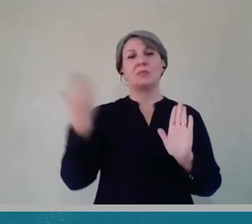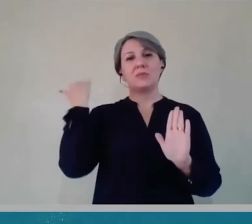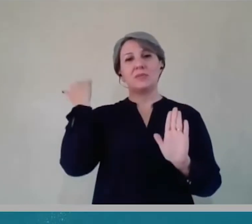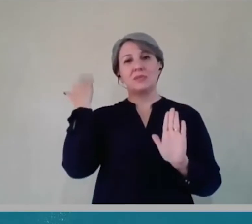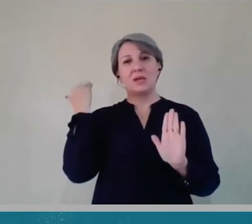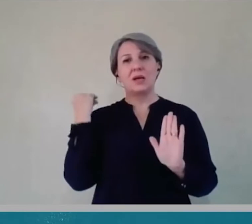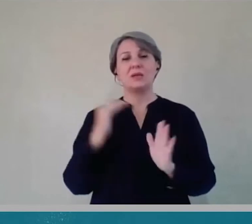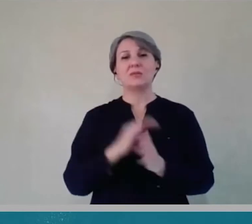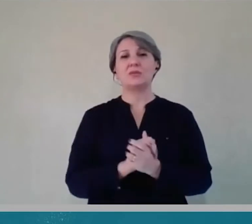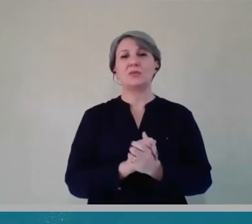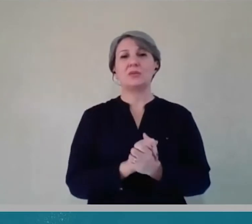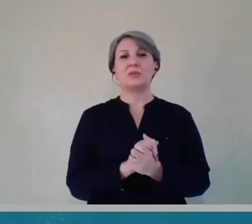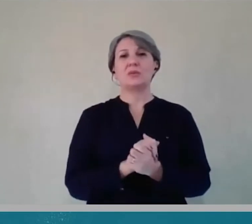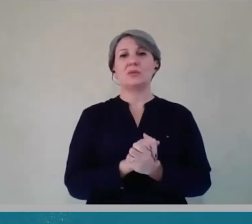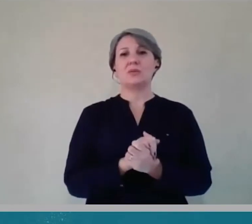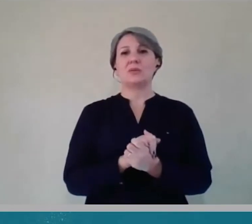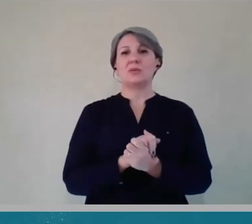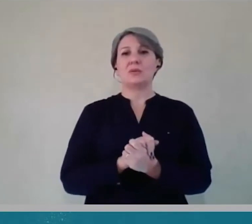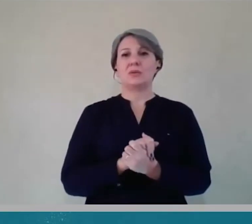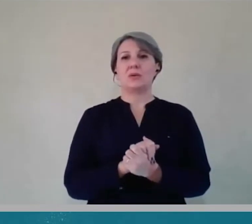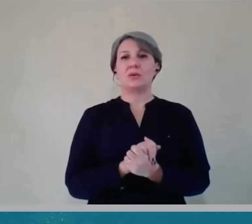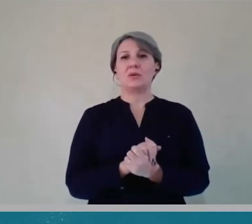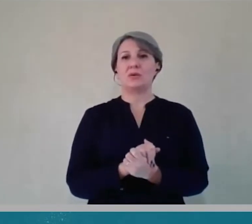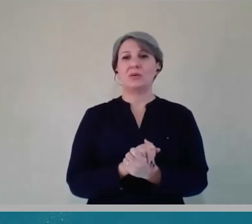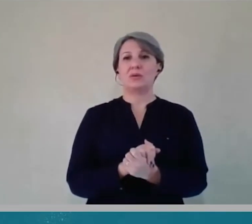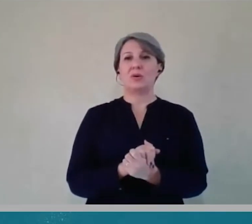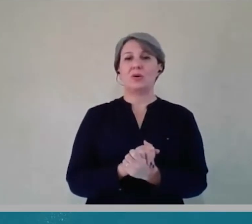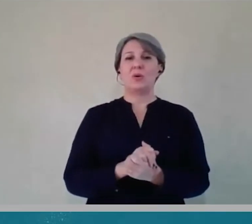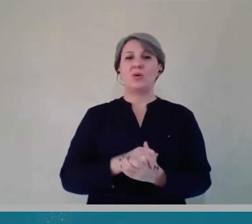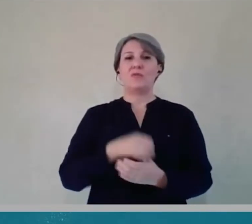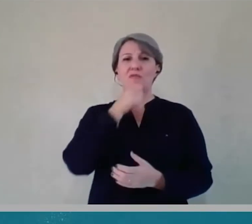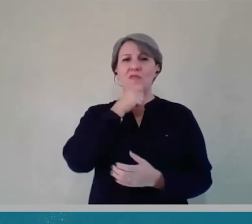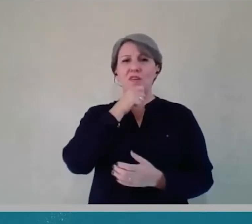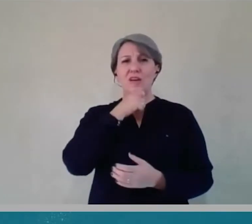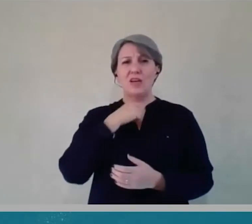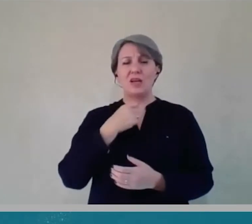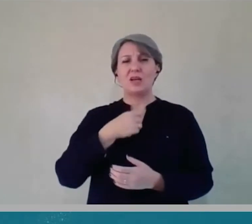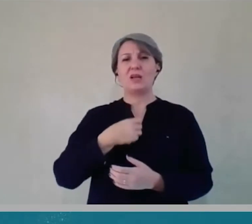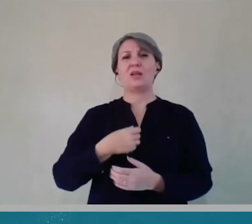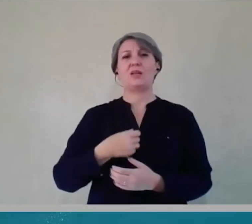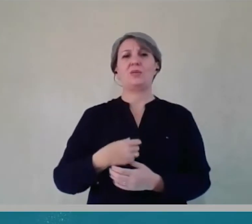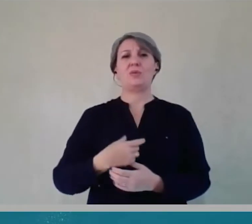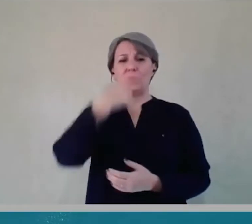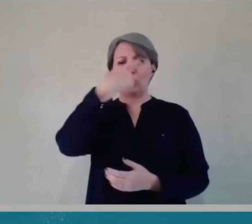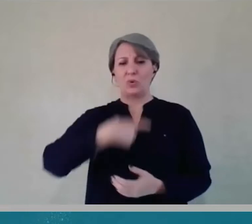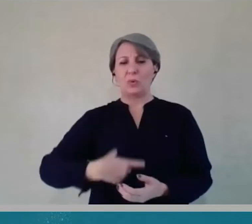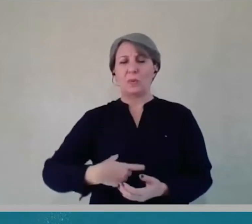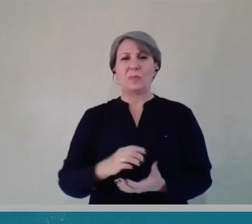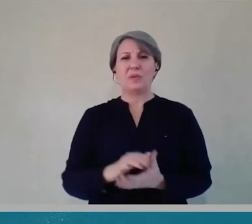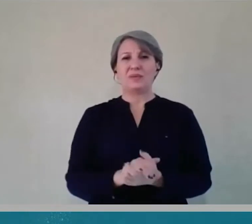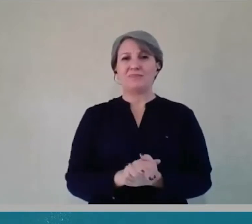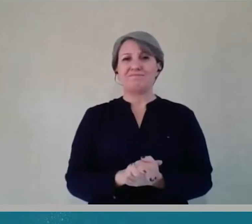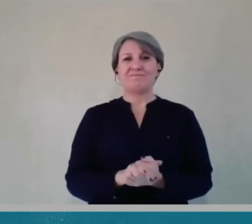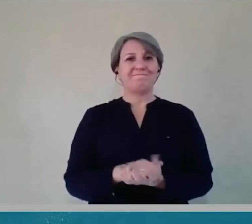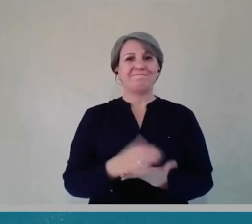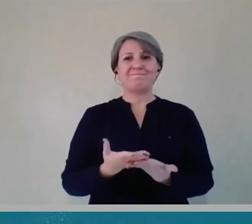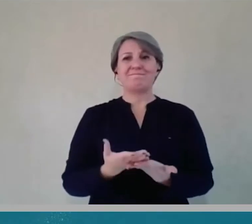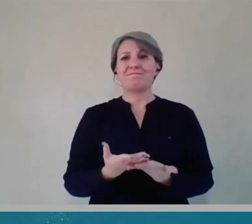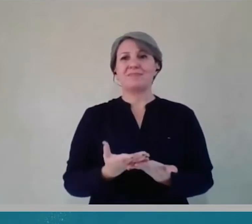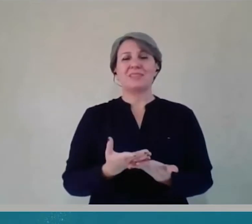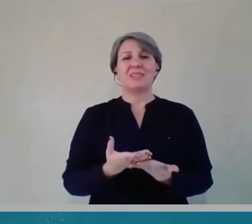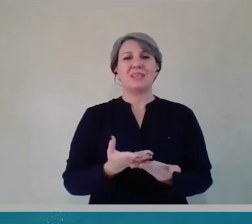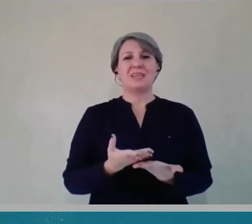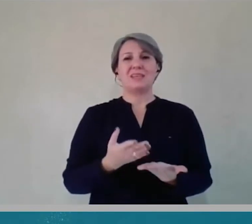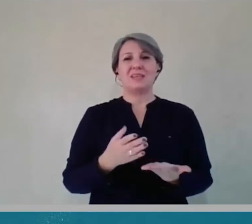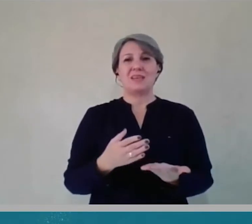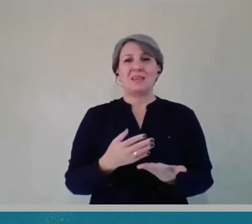as concupiscências do engano. Se você ficar no plano terreno, você ainda vive na esfera do